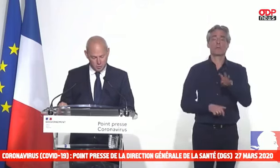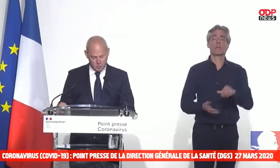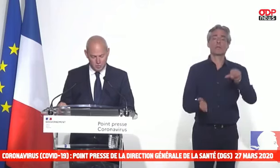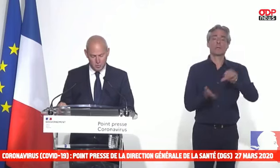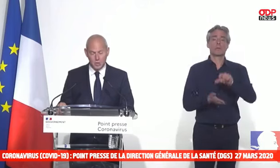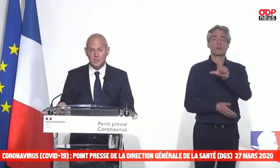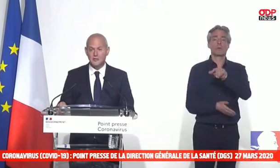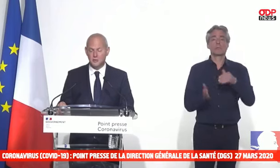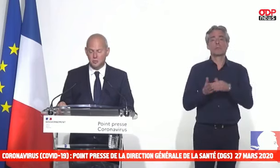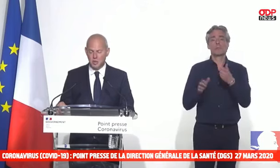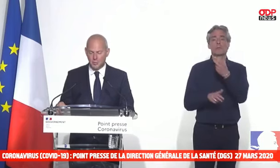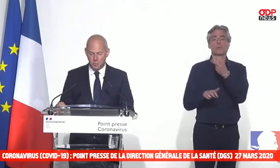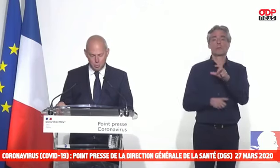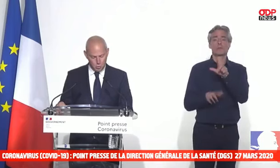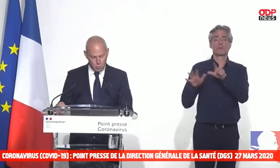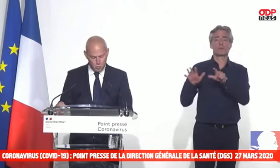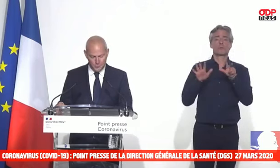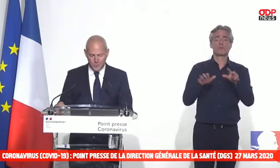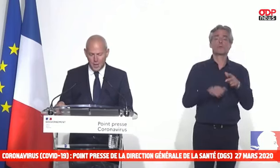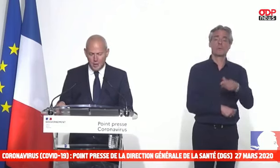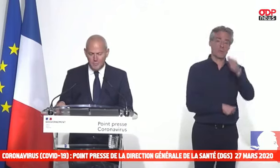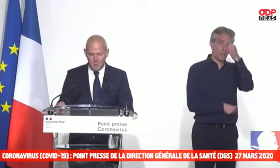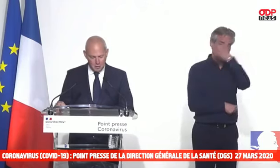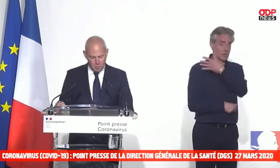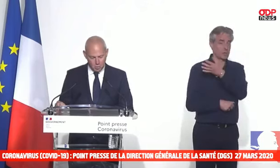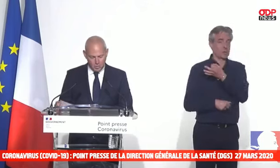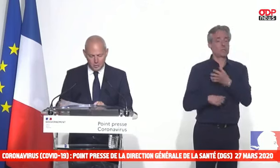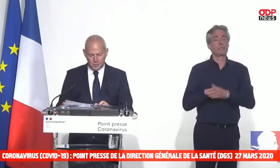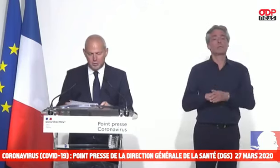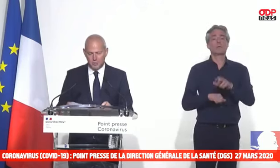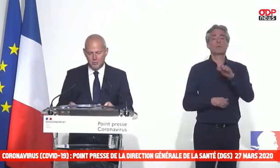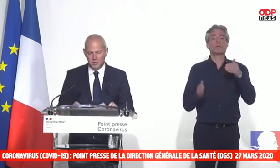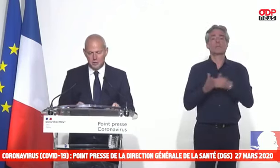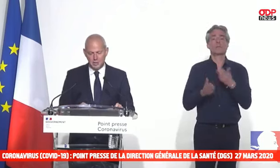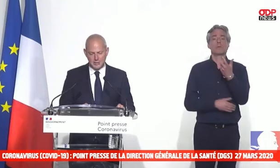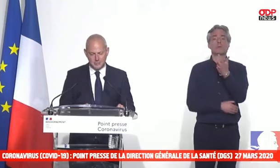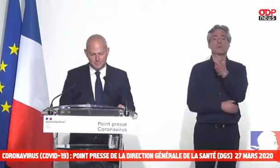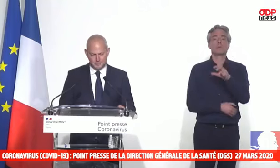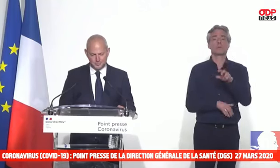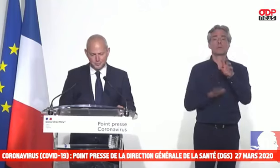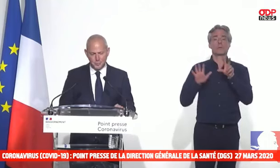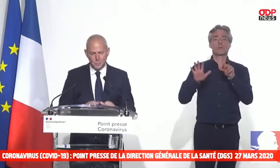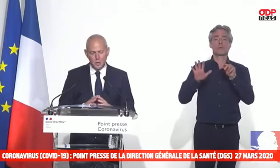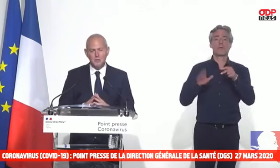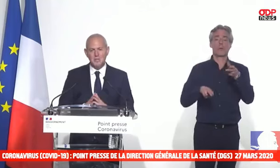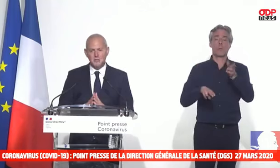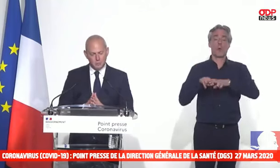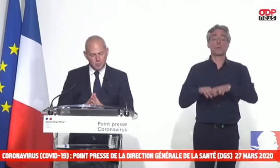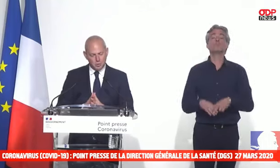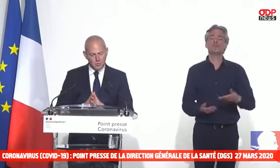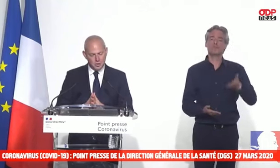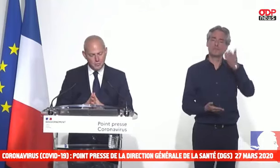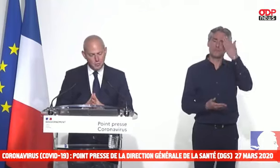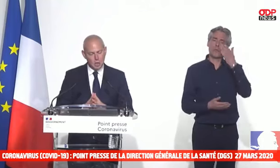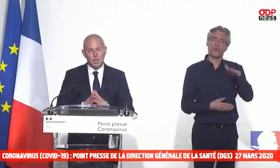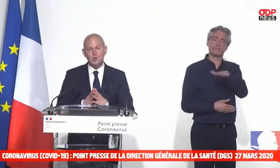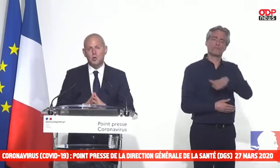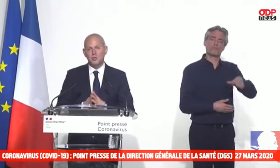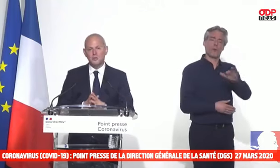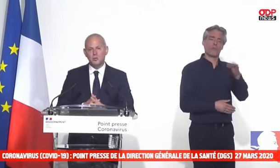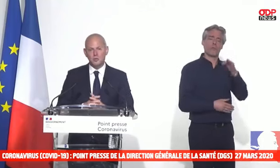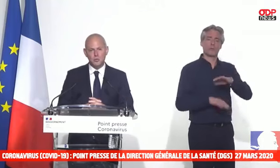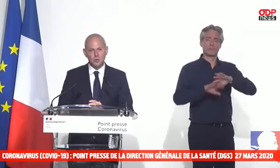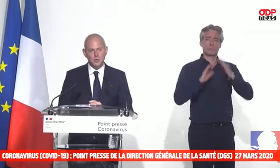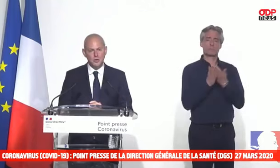2 378, les États-Unis rapportent, eux, 1 380 décès. Vous le savez, en France, nous avons